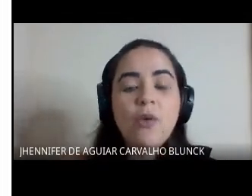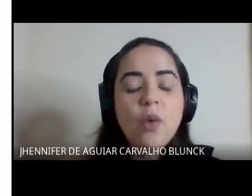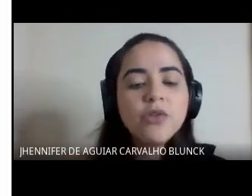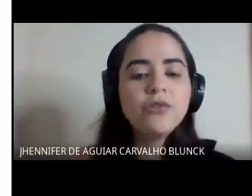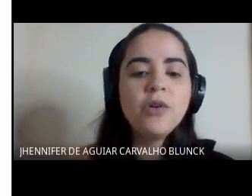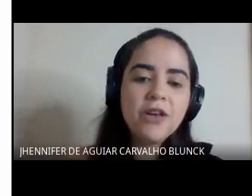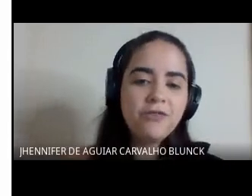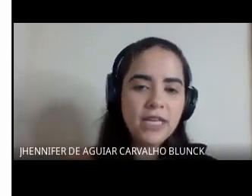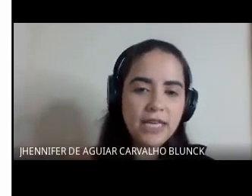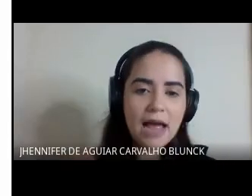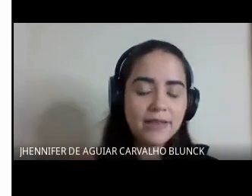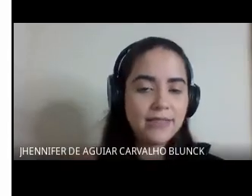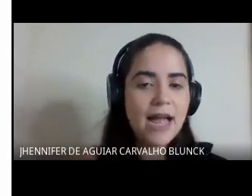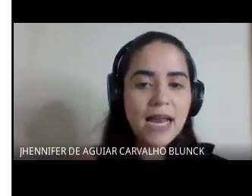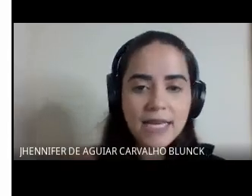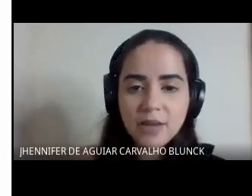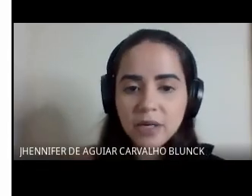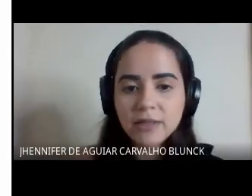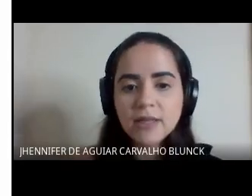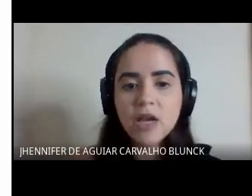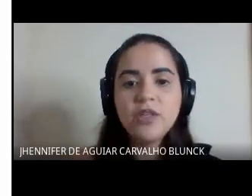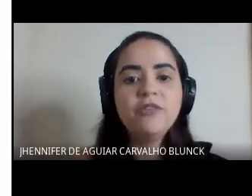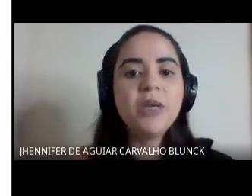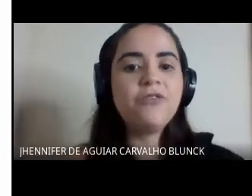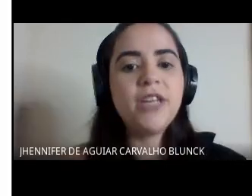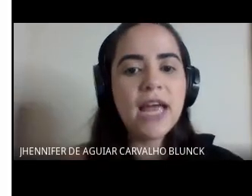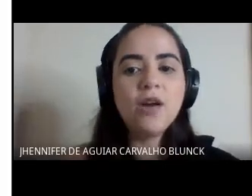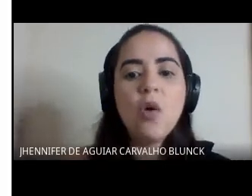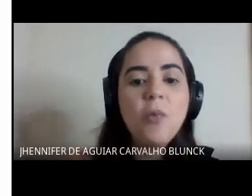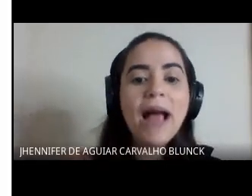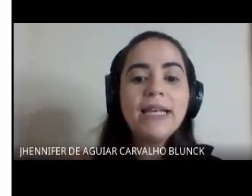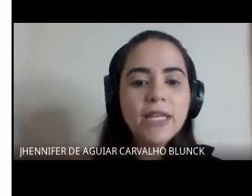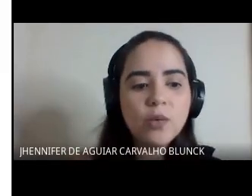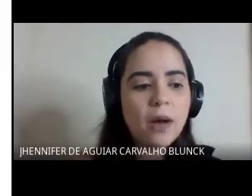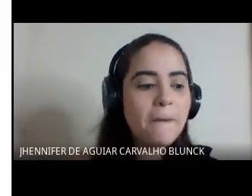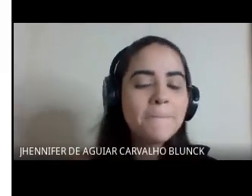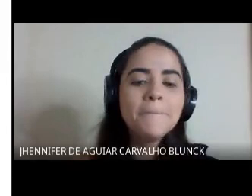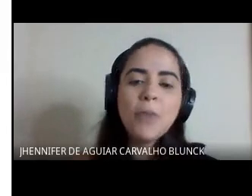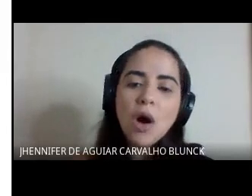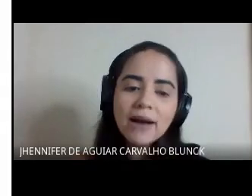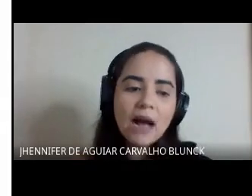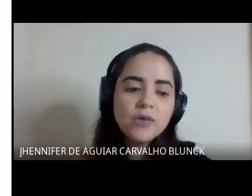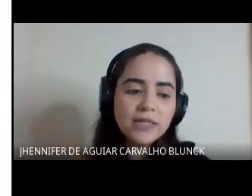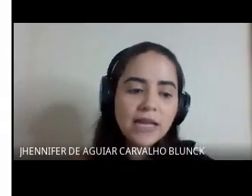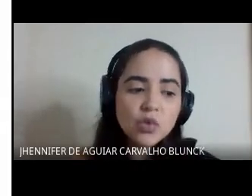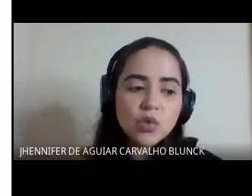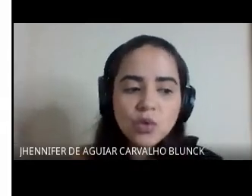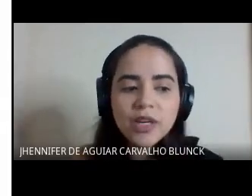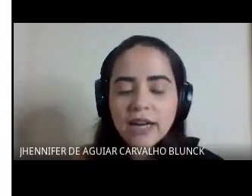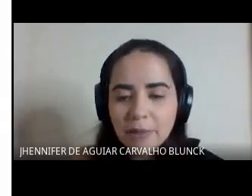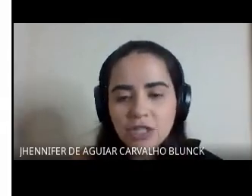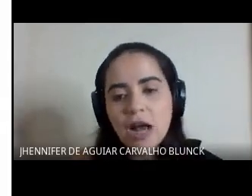Então, gente, quando eu vou me referir a Libras, eu devo me referir a ela como uma língua, por causa